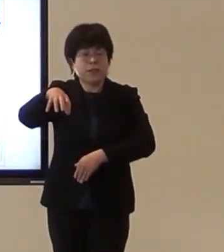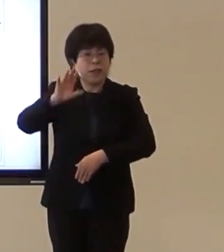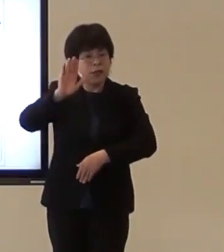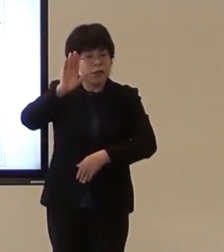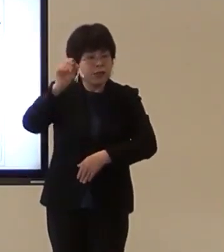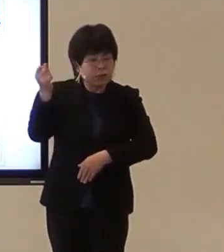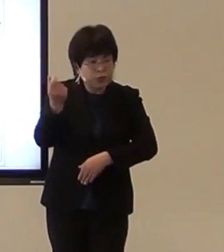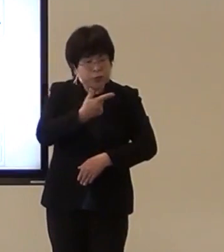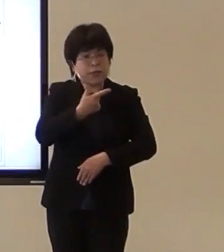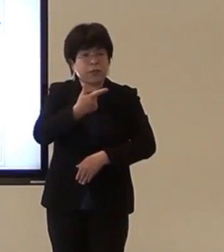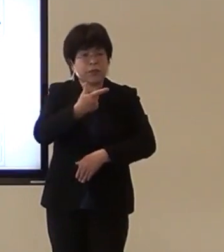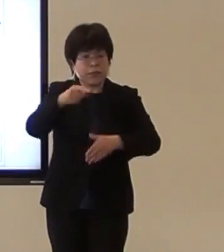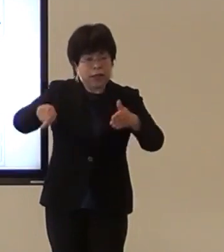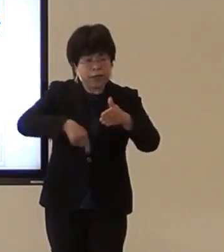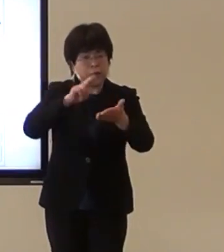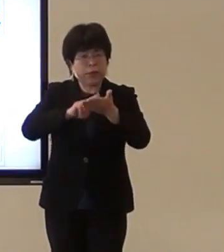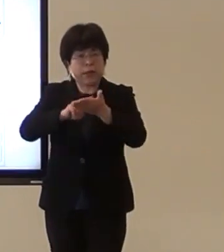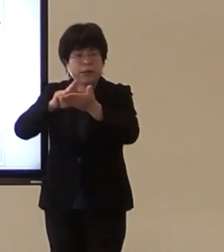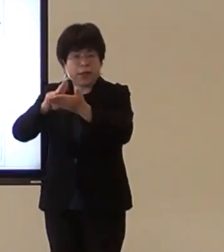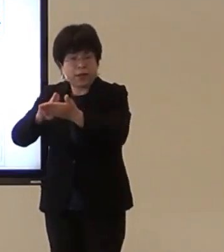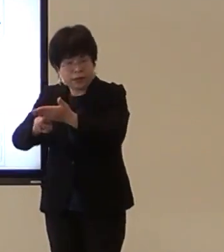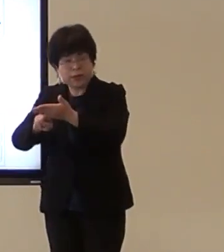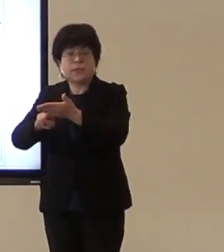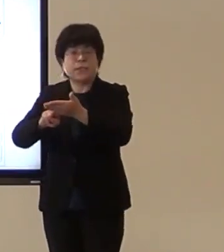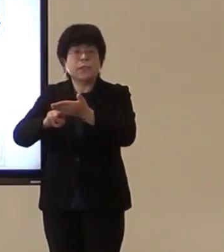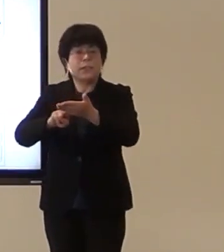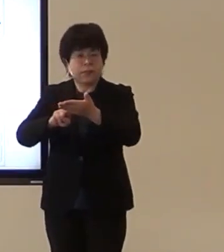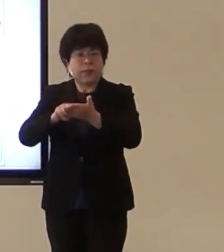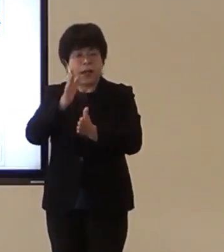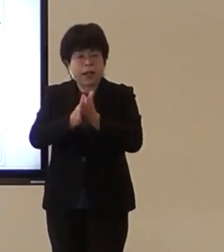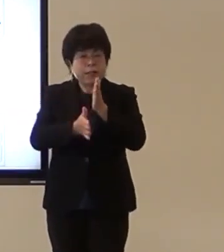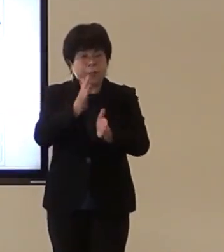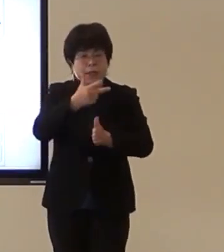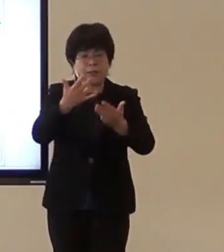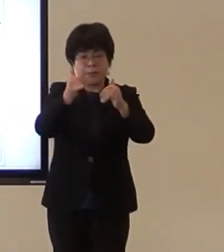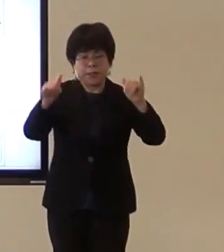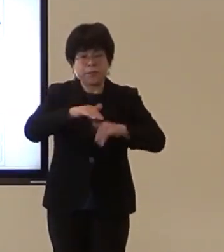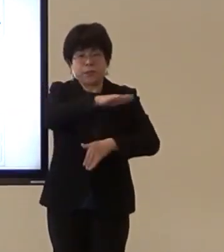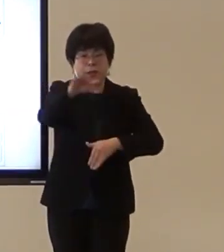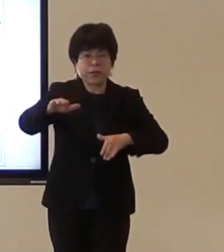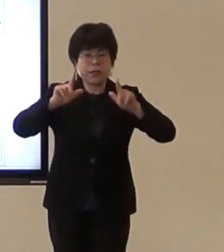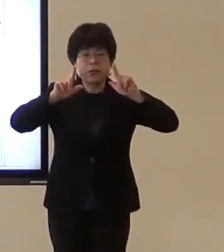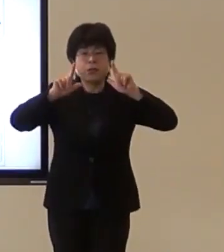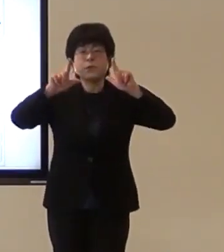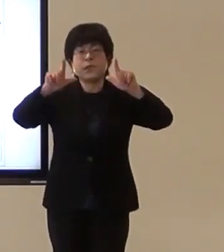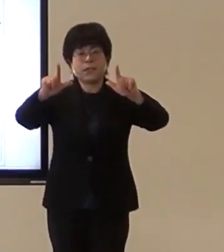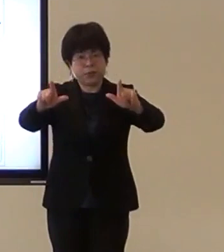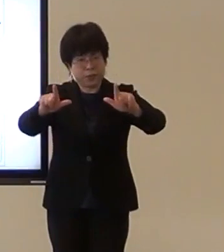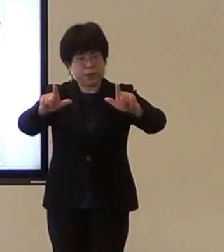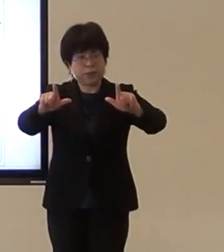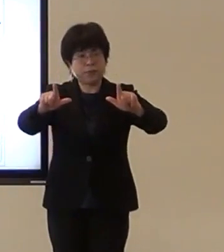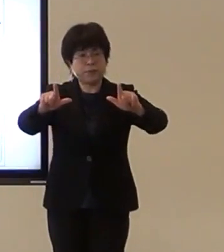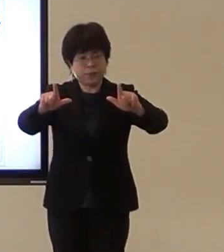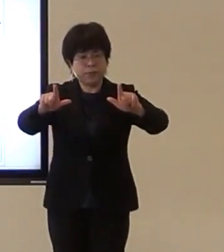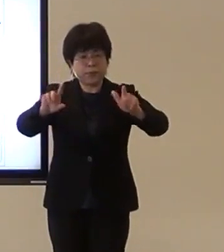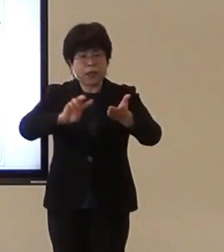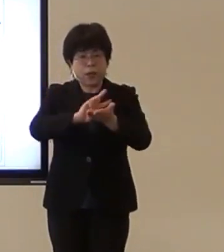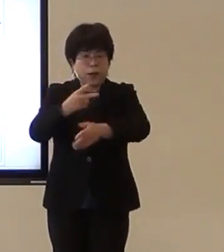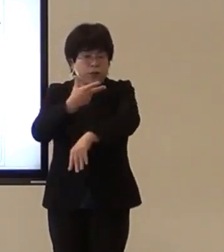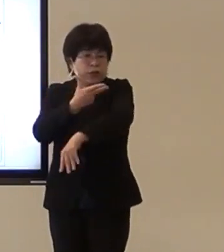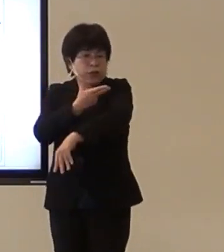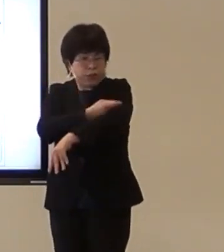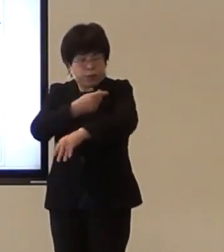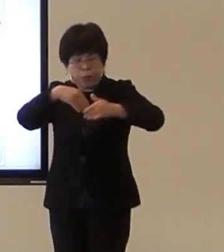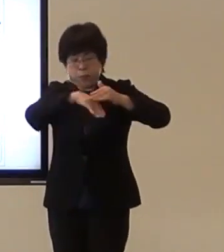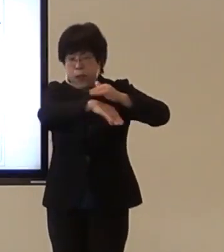を決定し、改めて市民の皆様方にお知らせをさせていただきます。なおワクチンを保管するディ